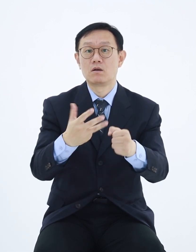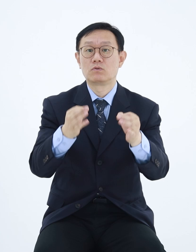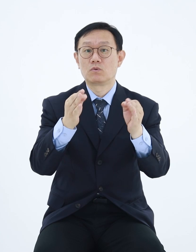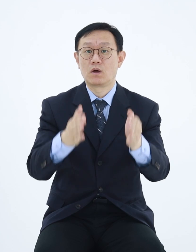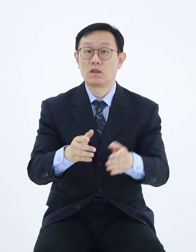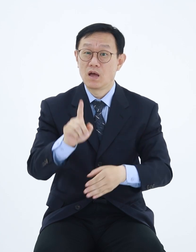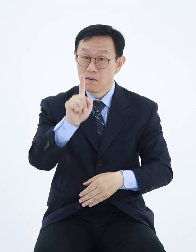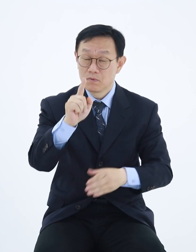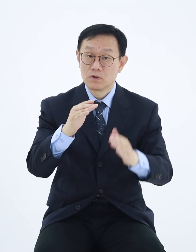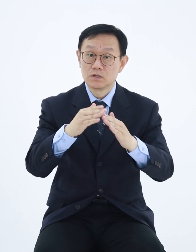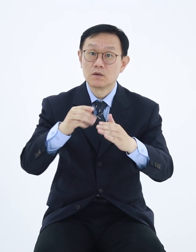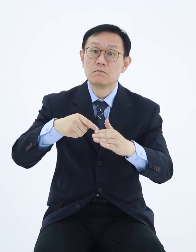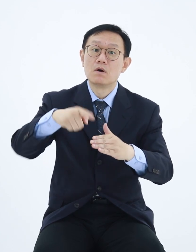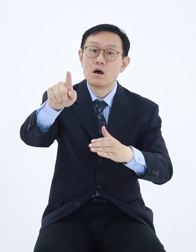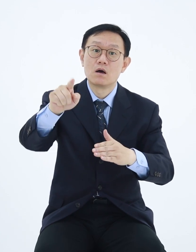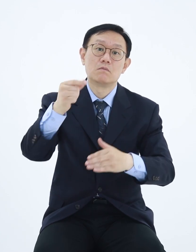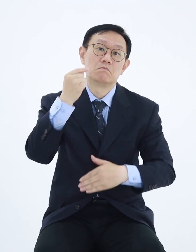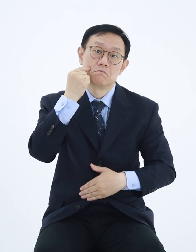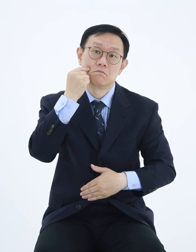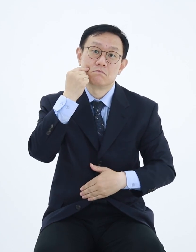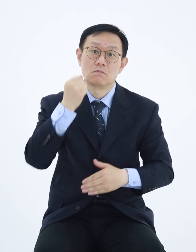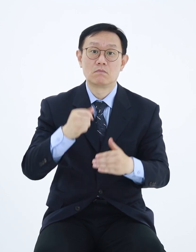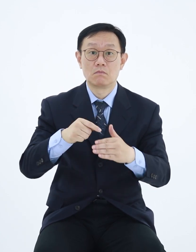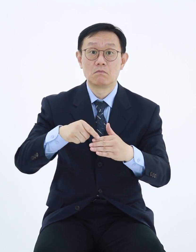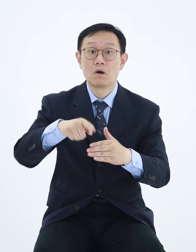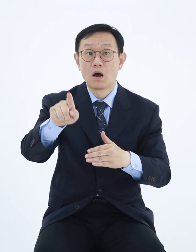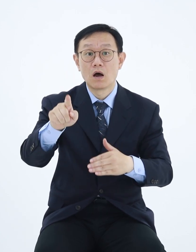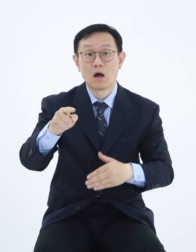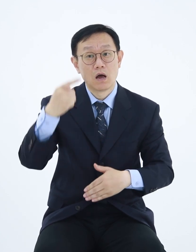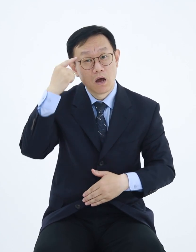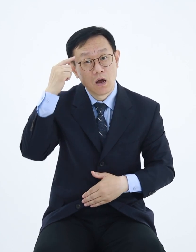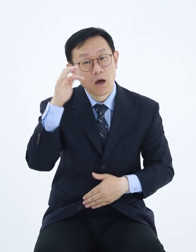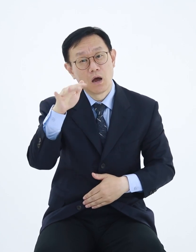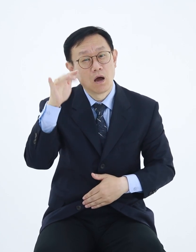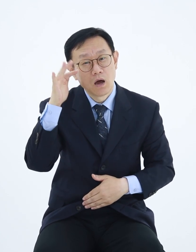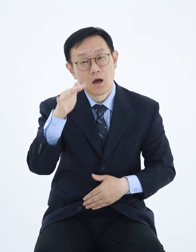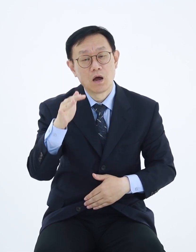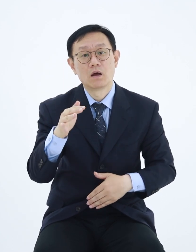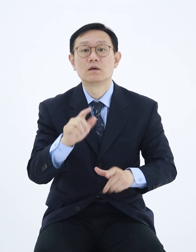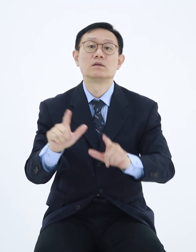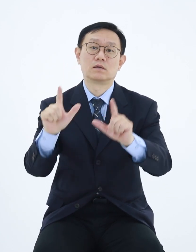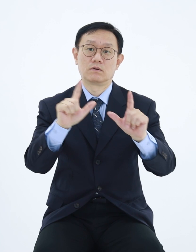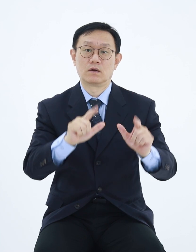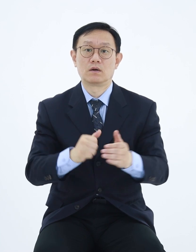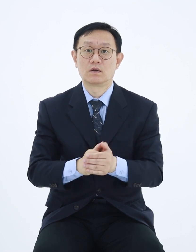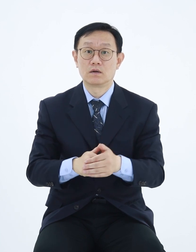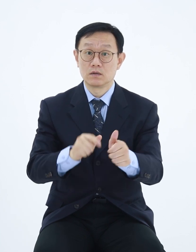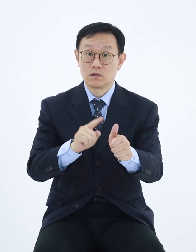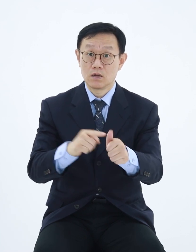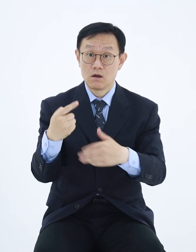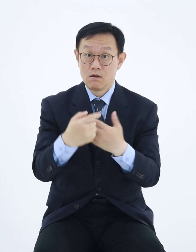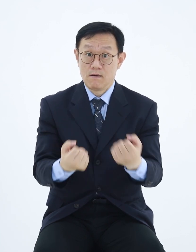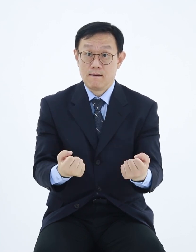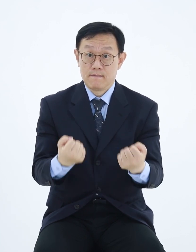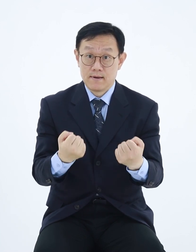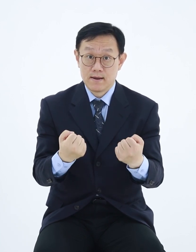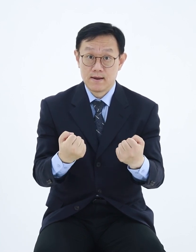번도 집 밖으로 나가지 못하고 바깥을 그리워하며 지냈습니다. H씨는 건강해져서 바깥